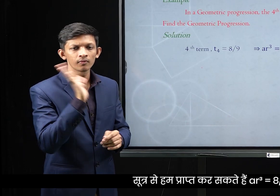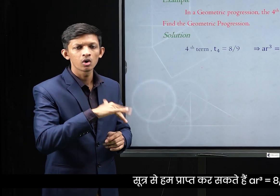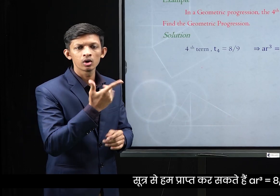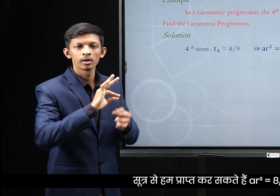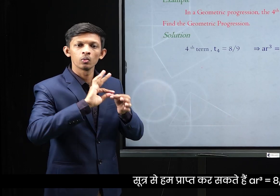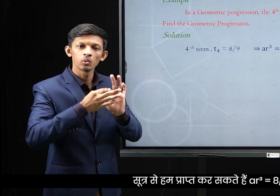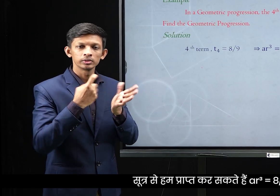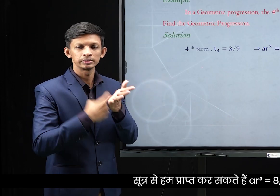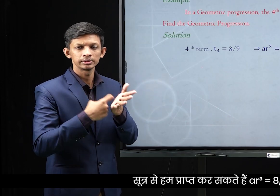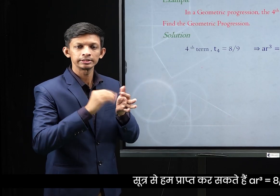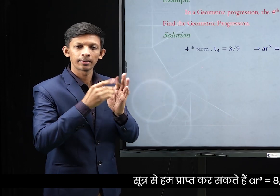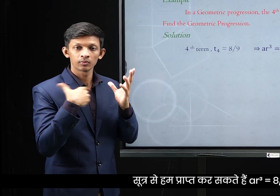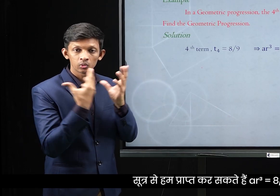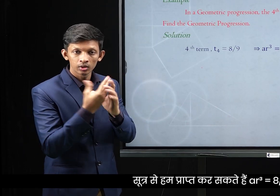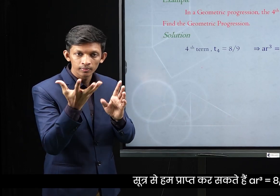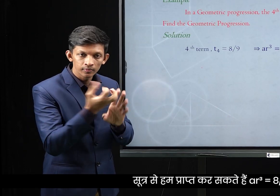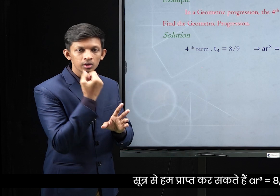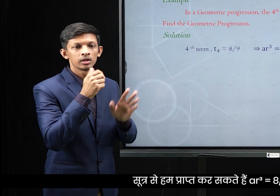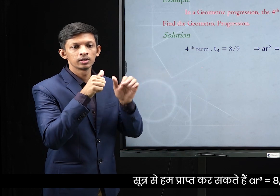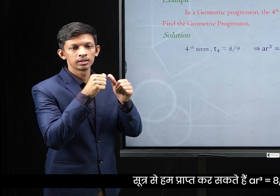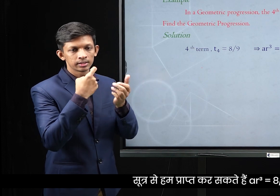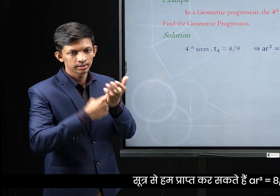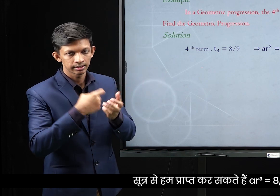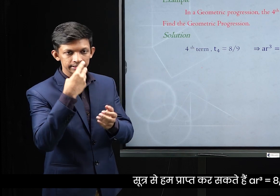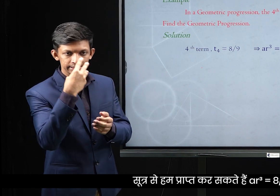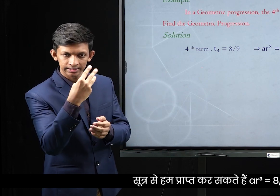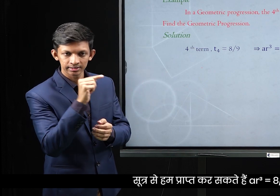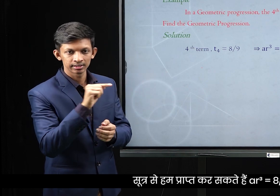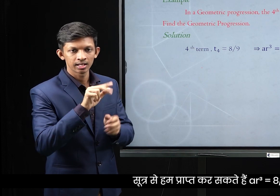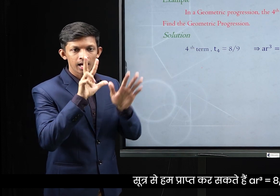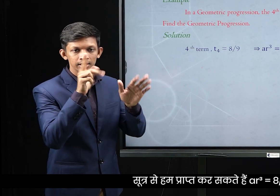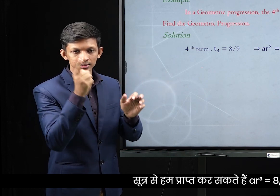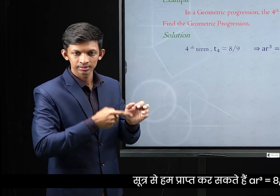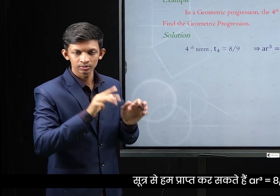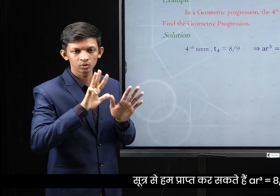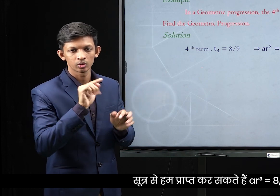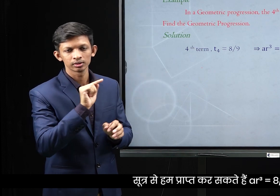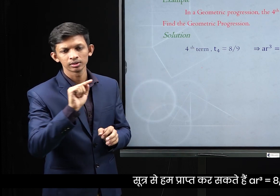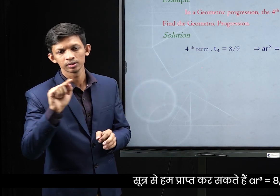सूत्र से हम प्राप्त कर सकते हैं R इक्वल्स 8/9 1।